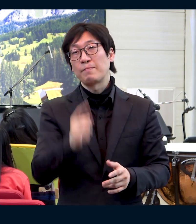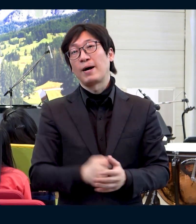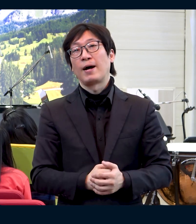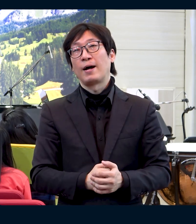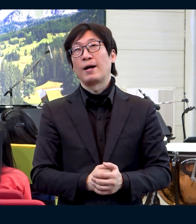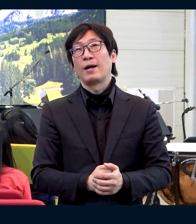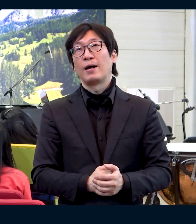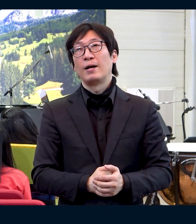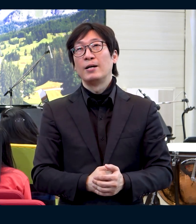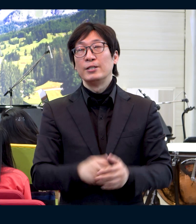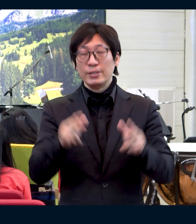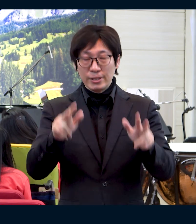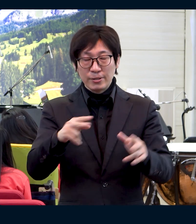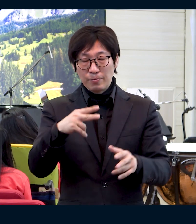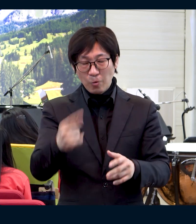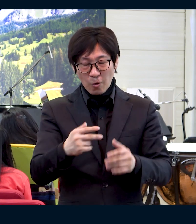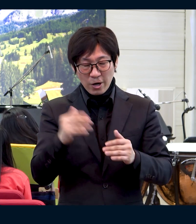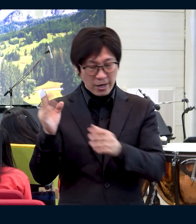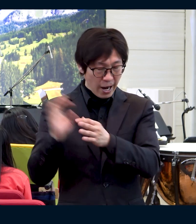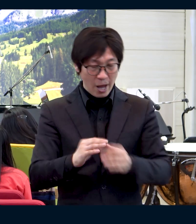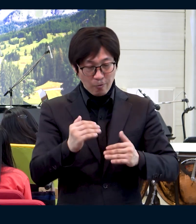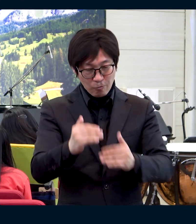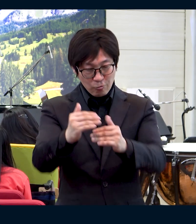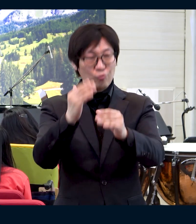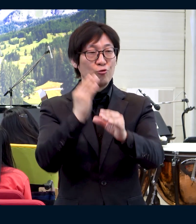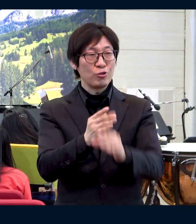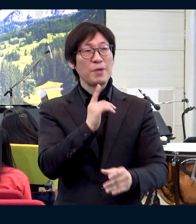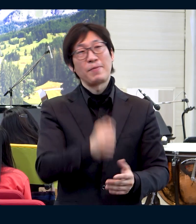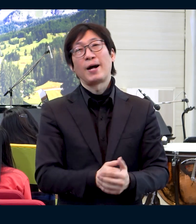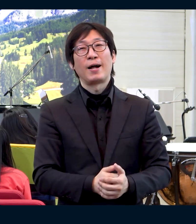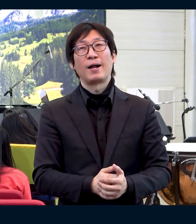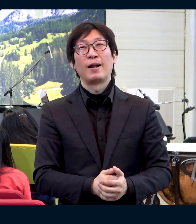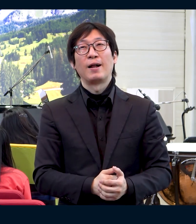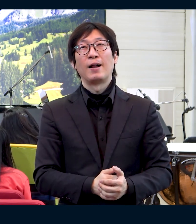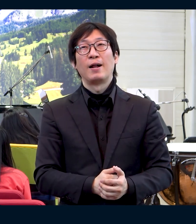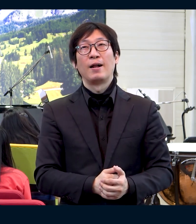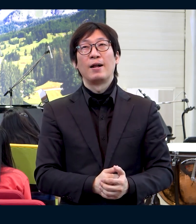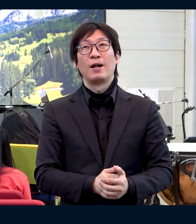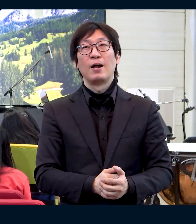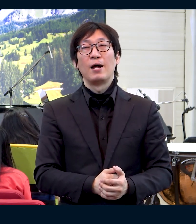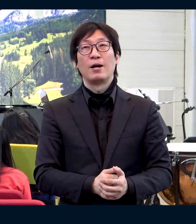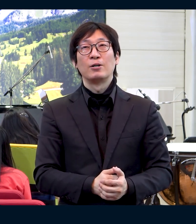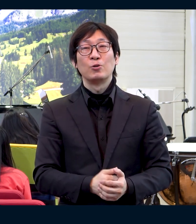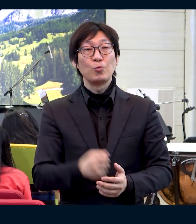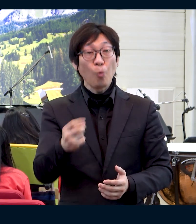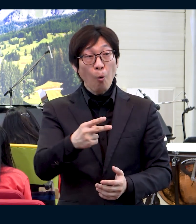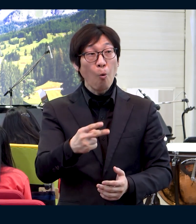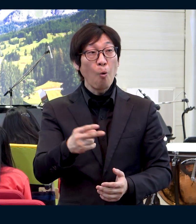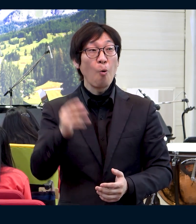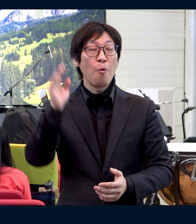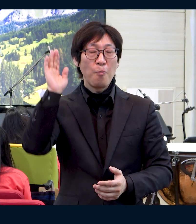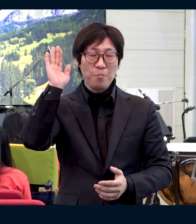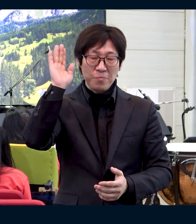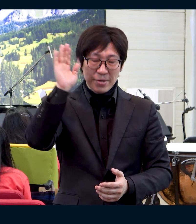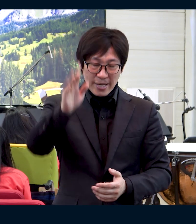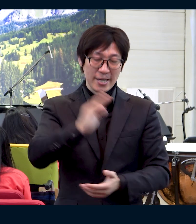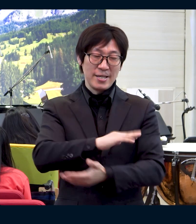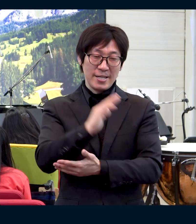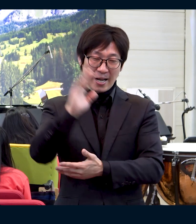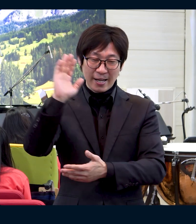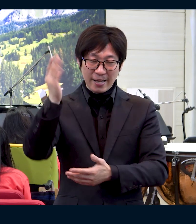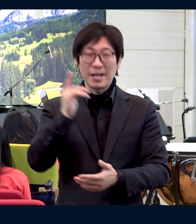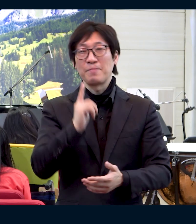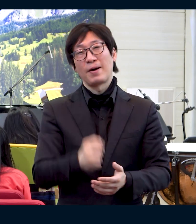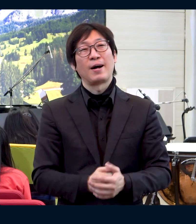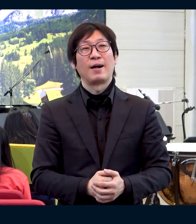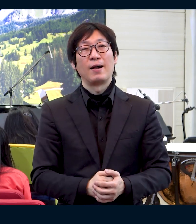현재의 진행형이다라는 것입니다. 무엇보다도 제가 자신 있게 말할 수 있는 것은요, 그것은 우리의 미래의 이야기다라는 것입니다.